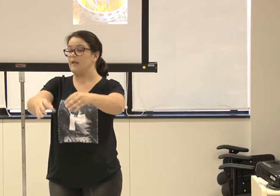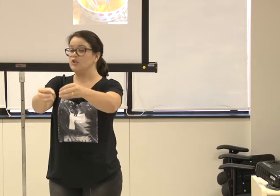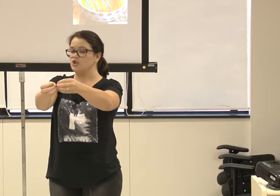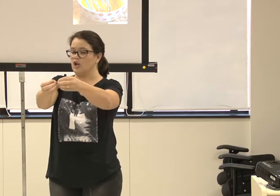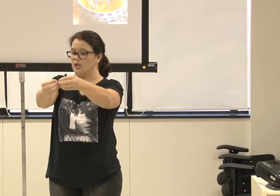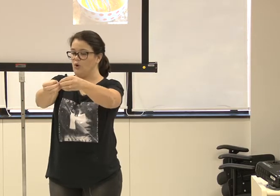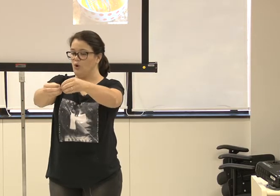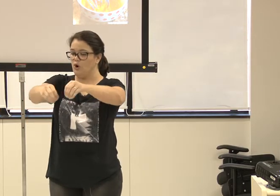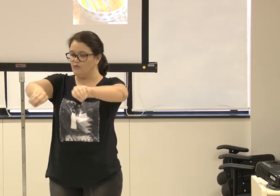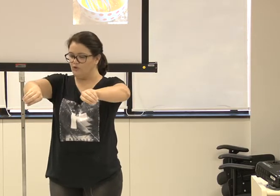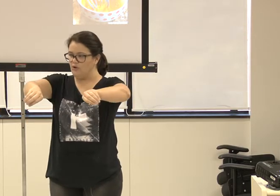Só que ovo,